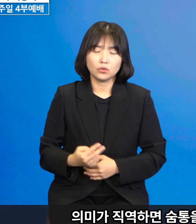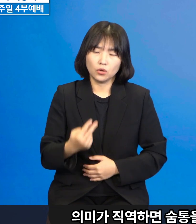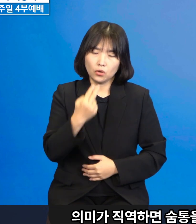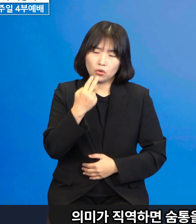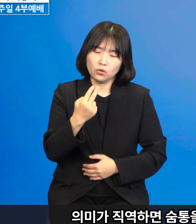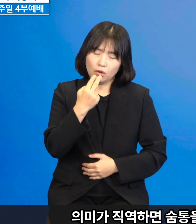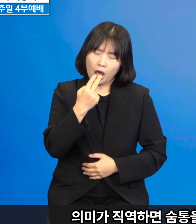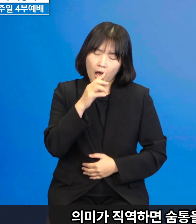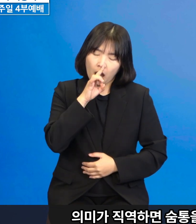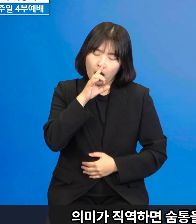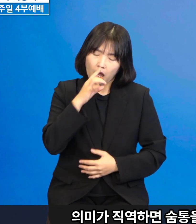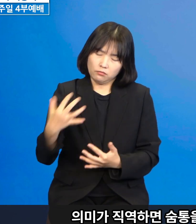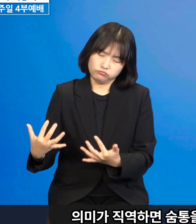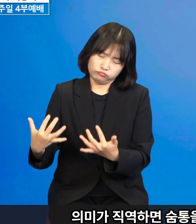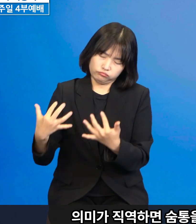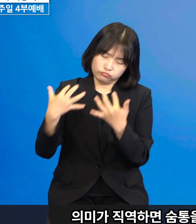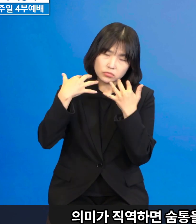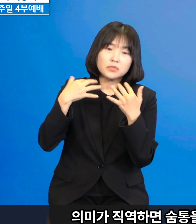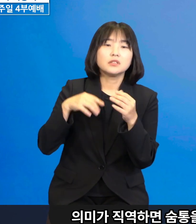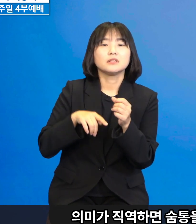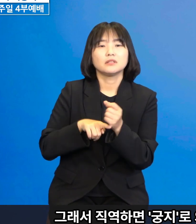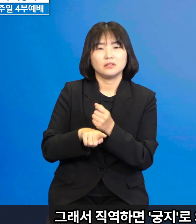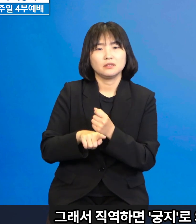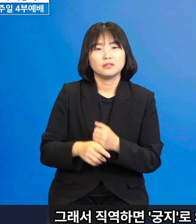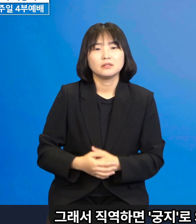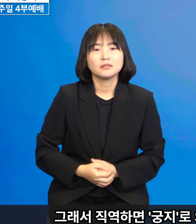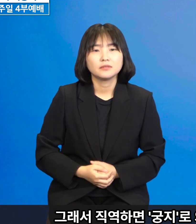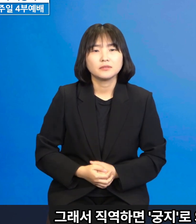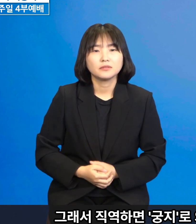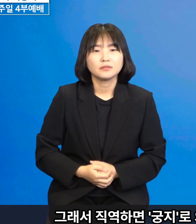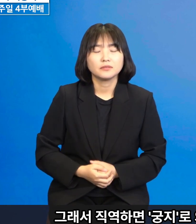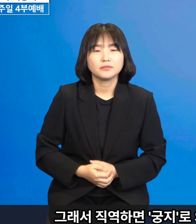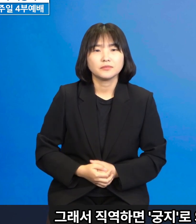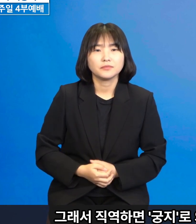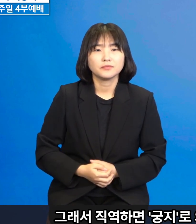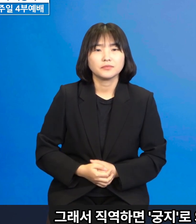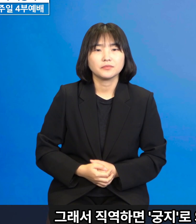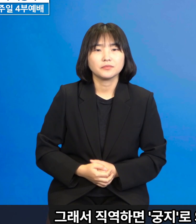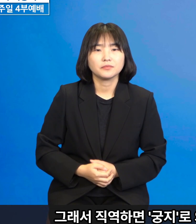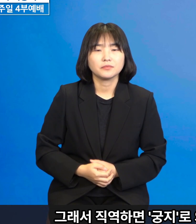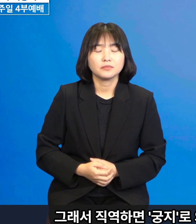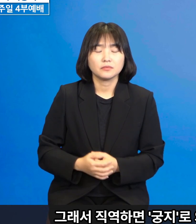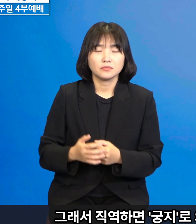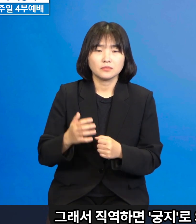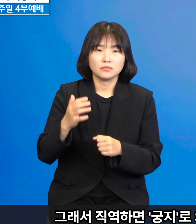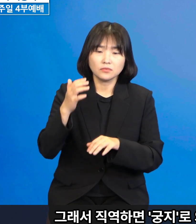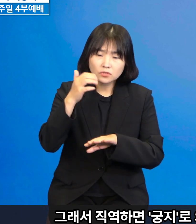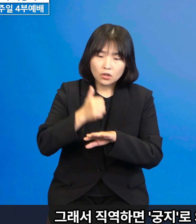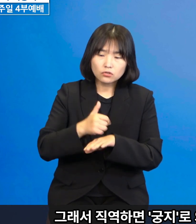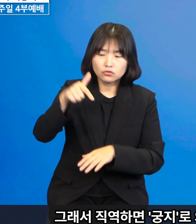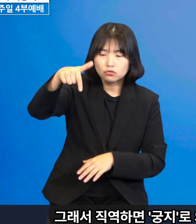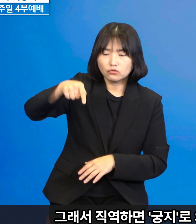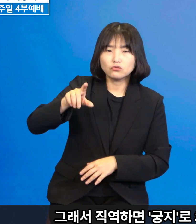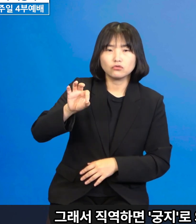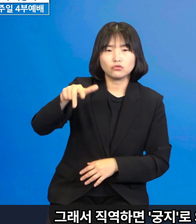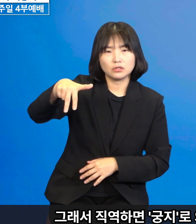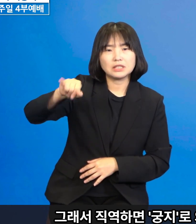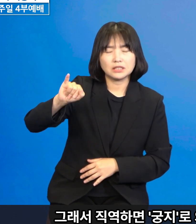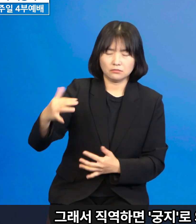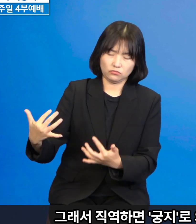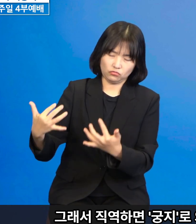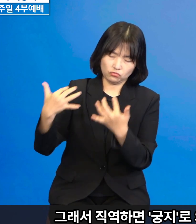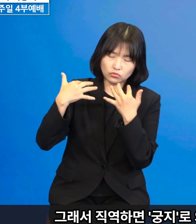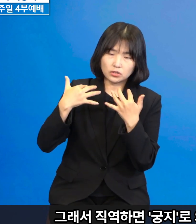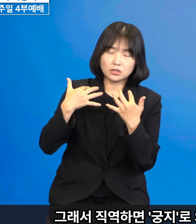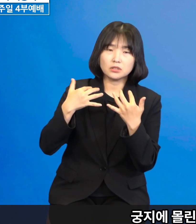숨통을 조인다라는 뜻이라고 해요. 그래서 직역하면 궁지로 의미를 번역할